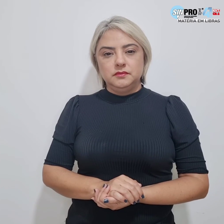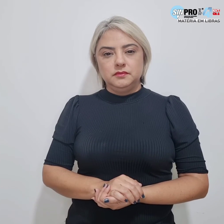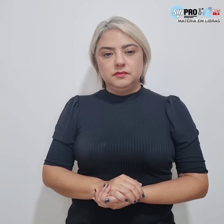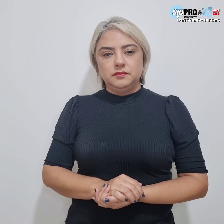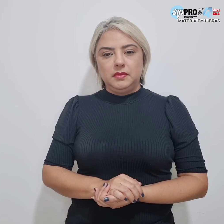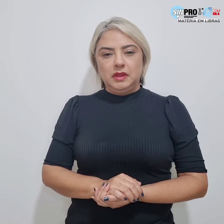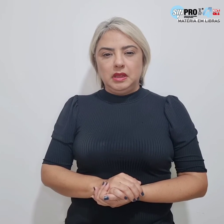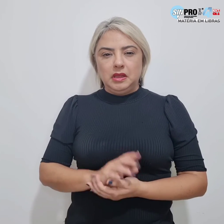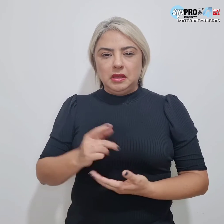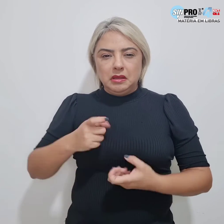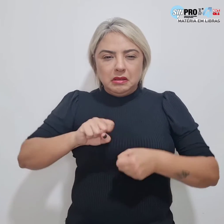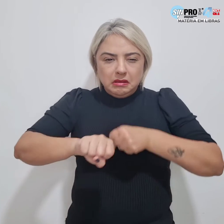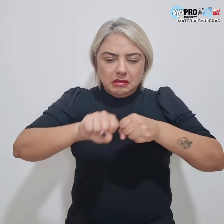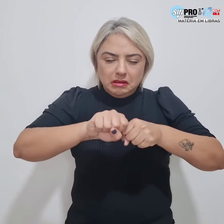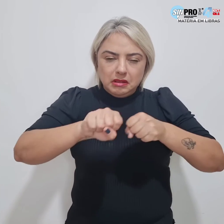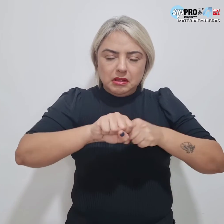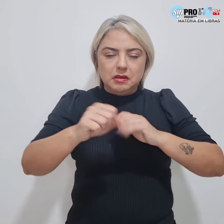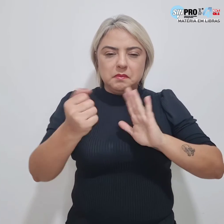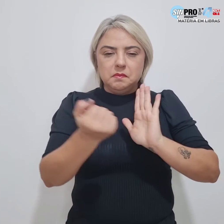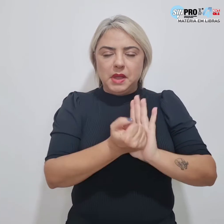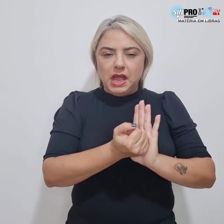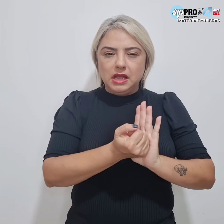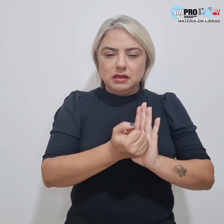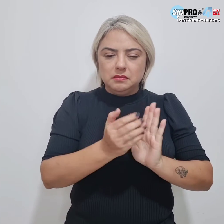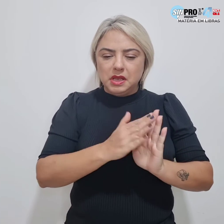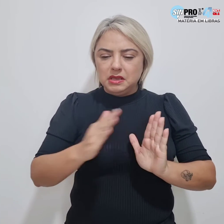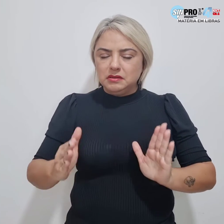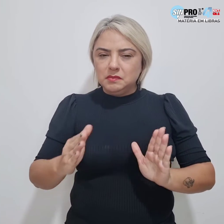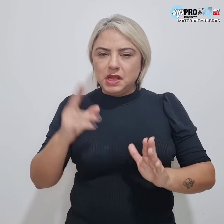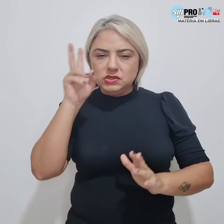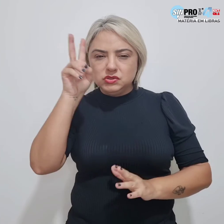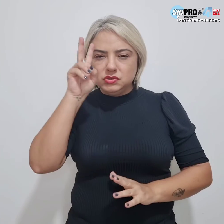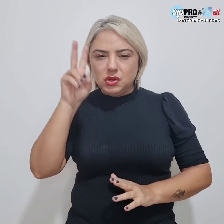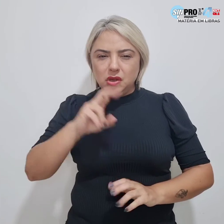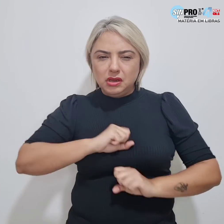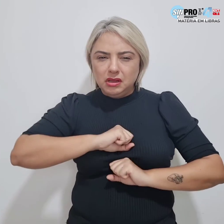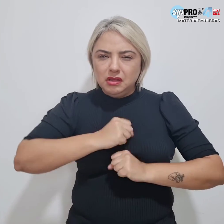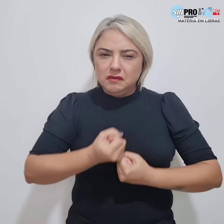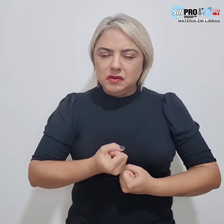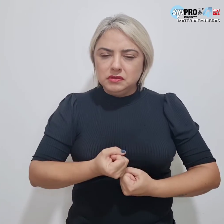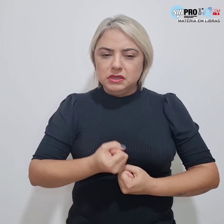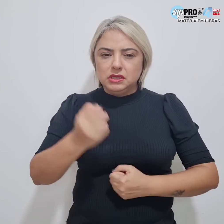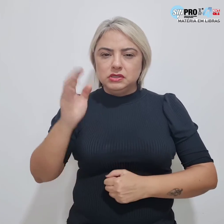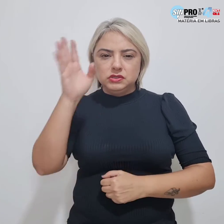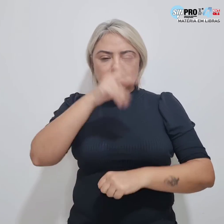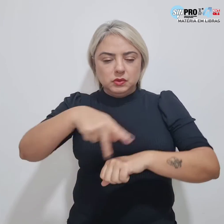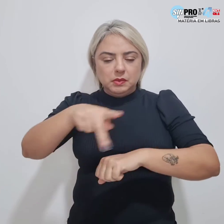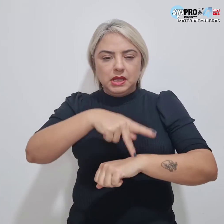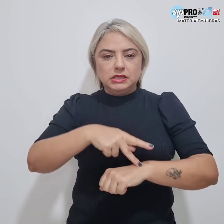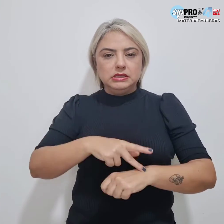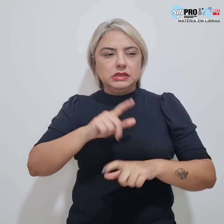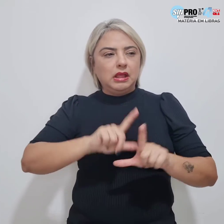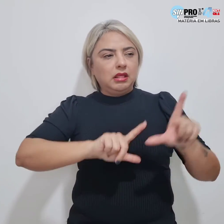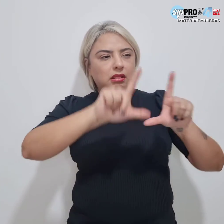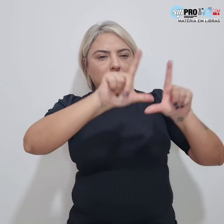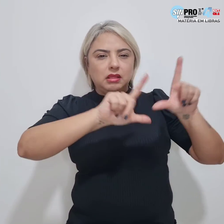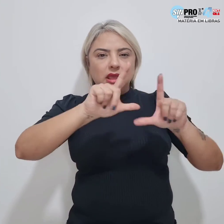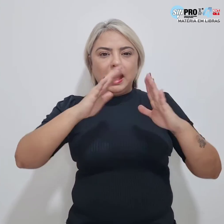O massacre marca mais um episódio revoltante na história do país. As imagens divulgadas de casas tomadas